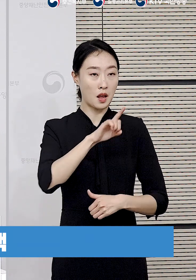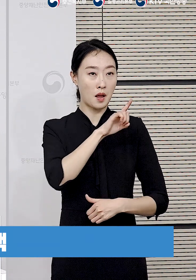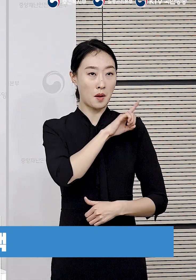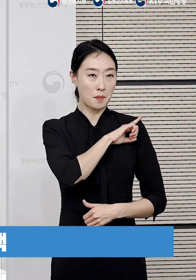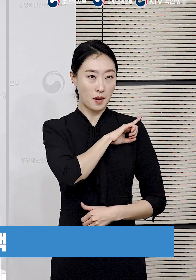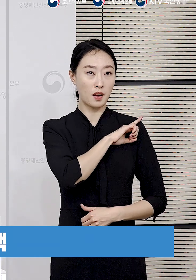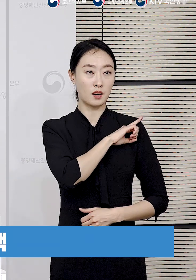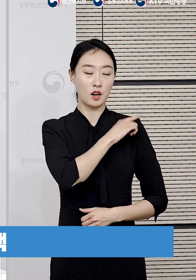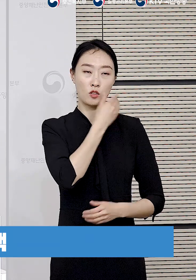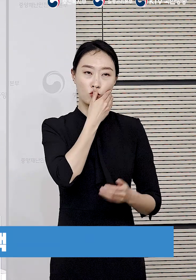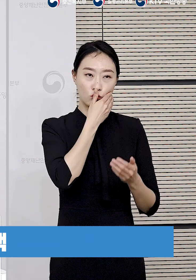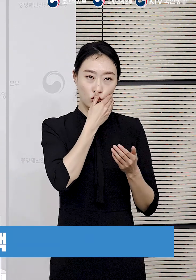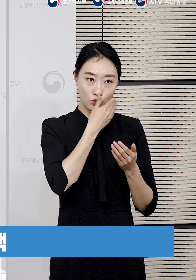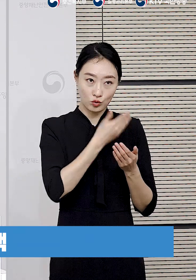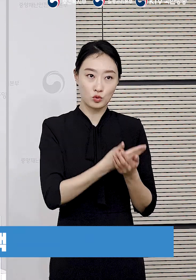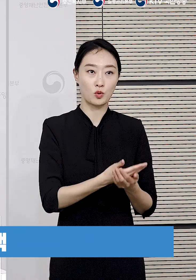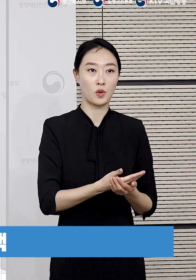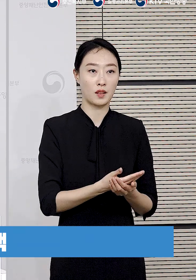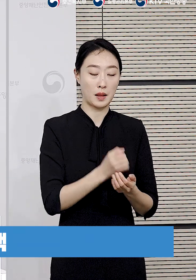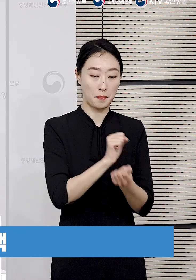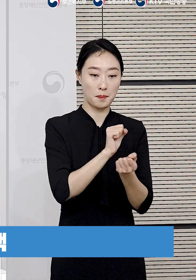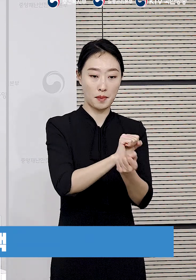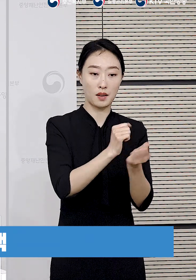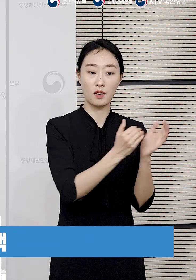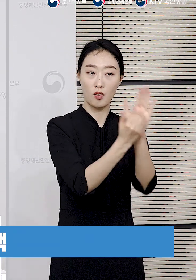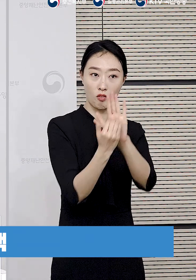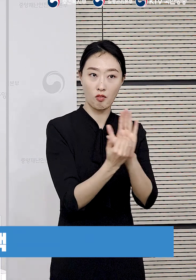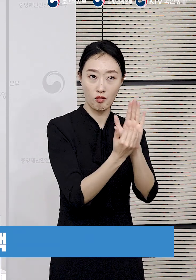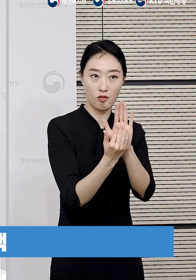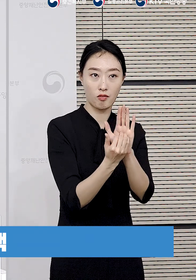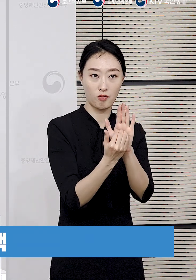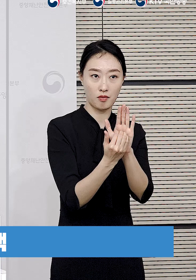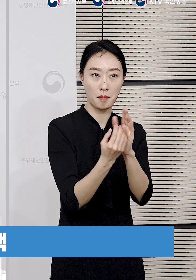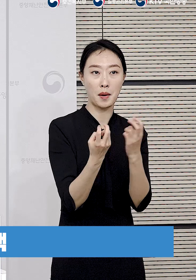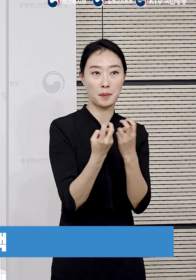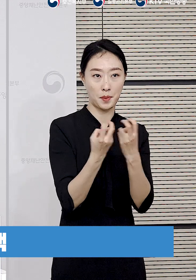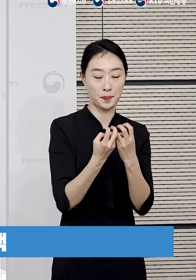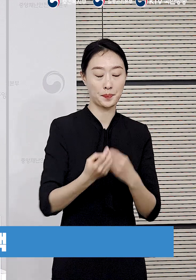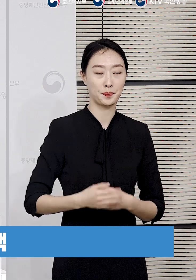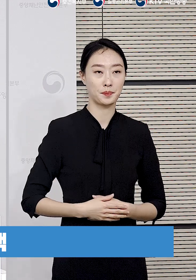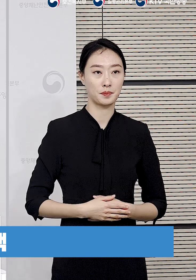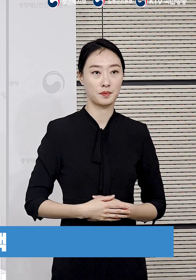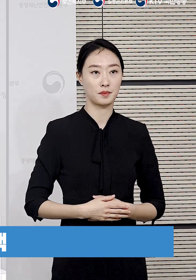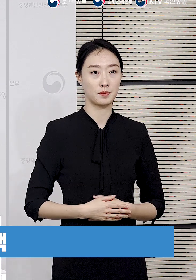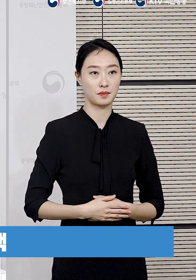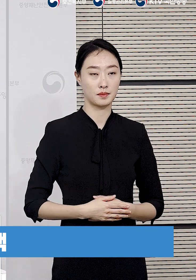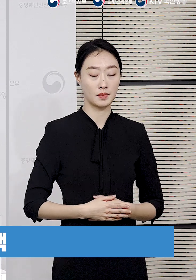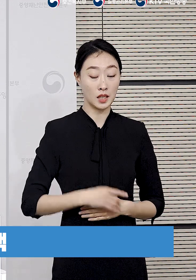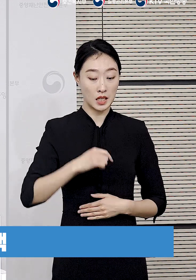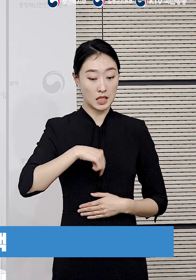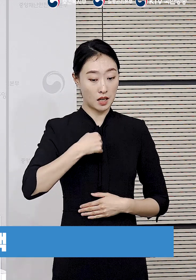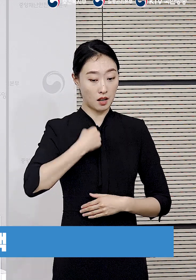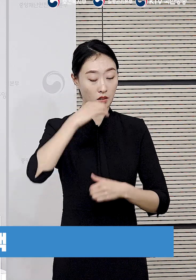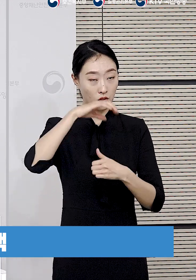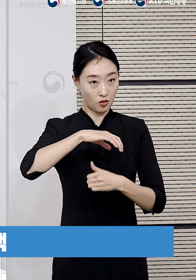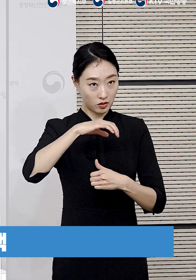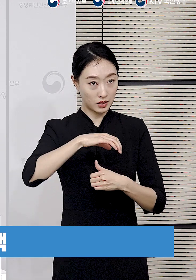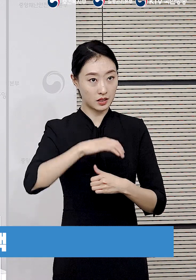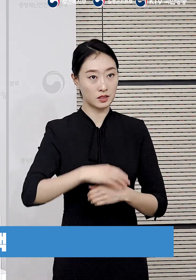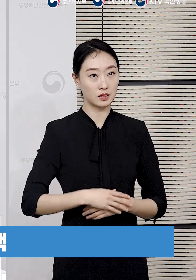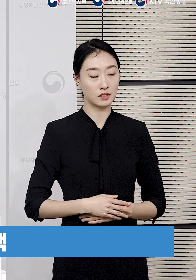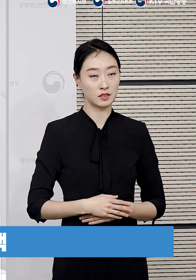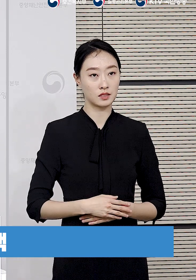자가격리는 매우 중요한 방역 대책입니다. 물론 자가격리를 하시는